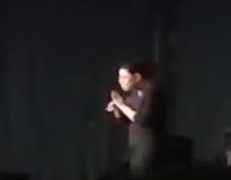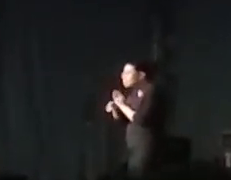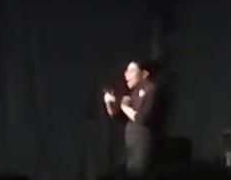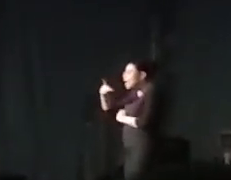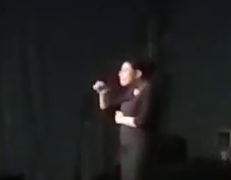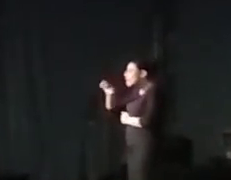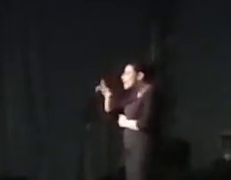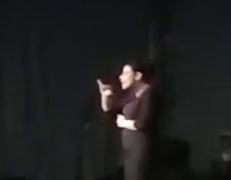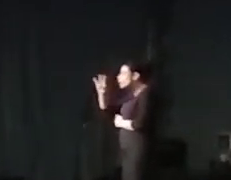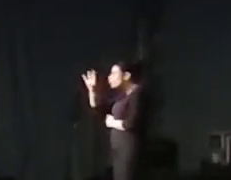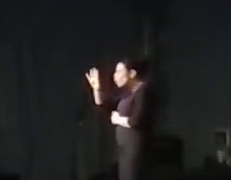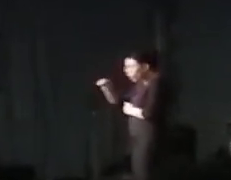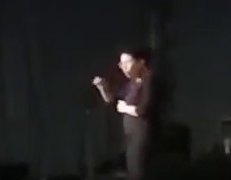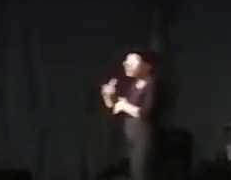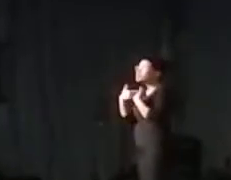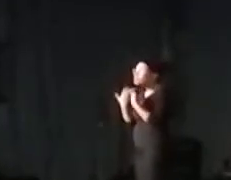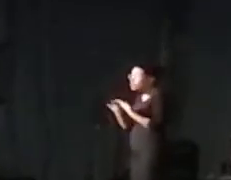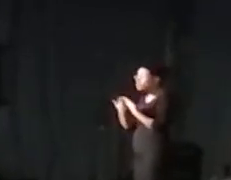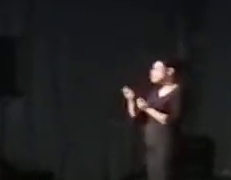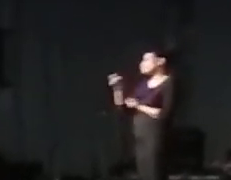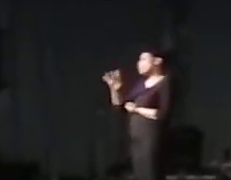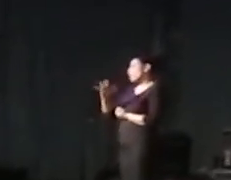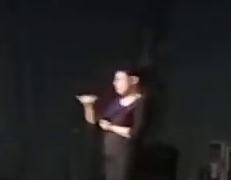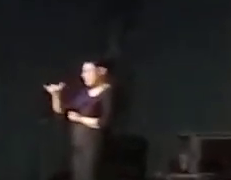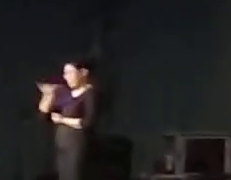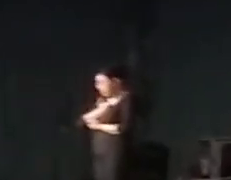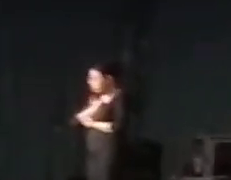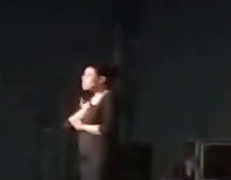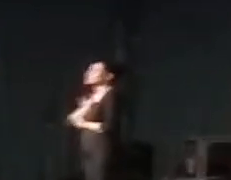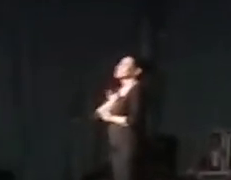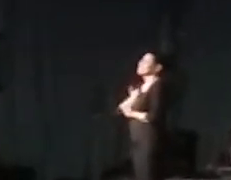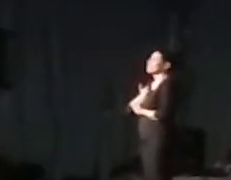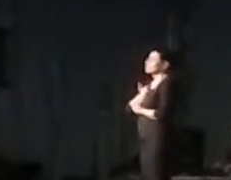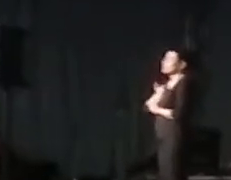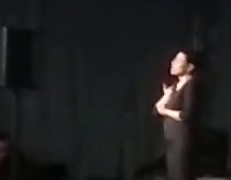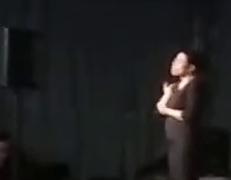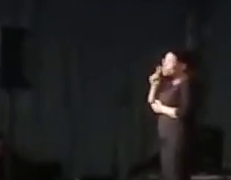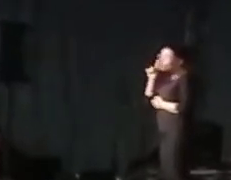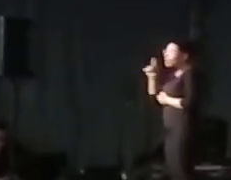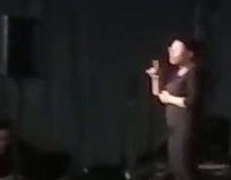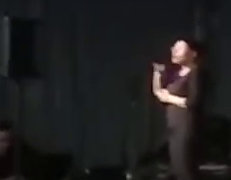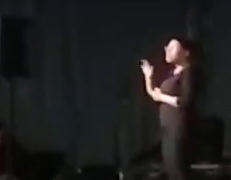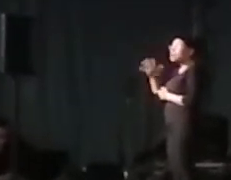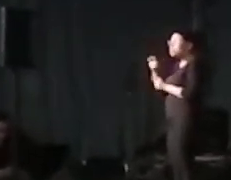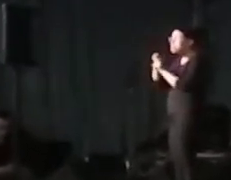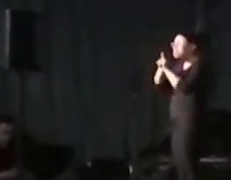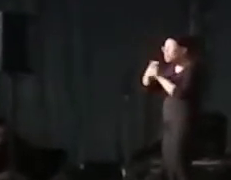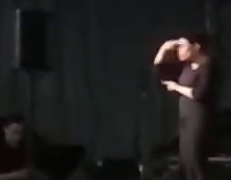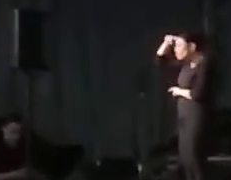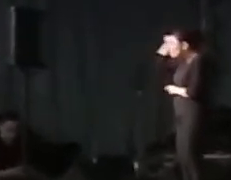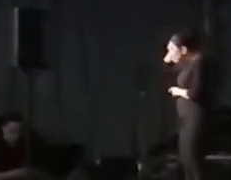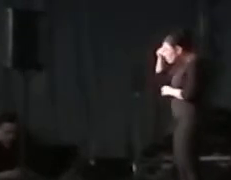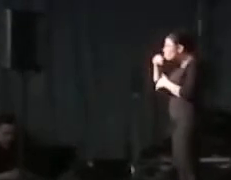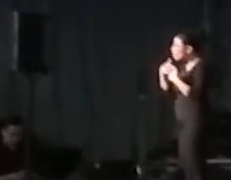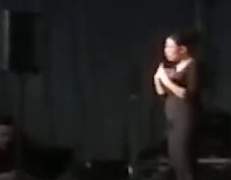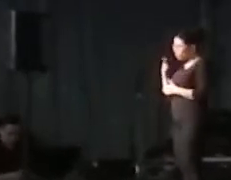aí o horário, só me avisa e tal. Aí eu escolhi, eu ia lá, isso era janeiro, gente. Eu ia